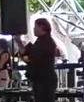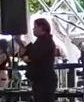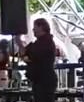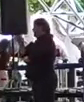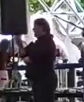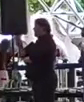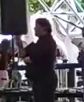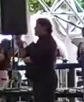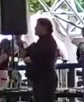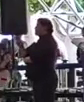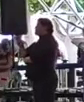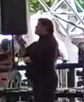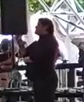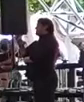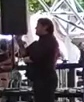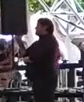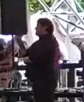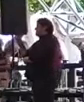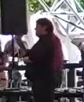Pérez, de San Jorge de Zomipa.